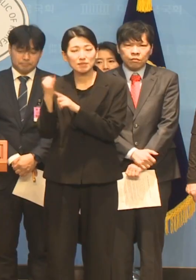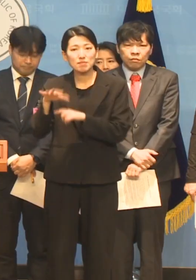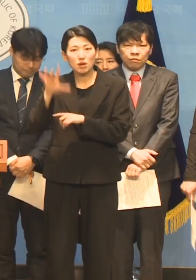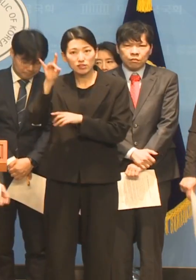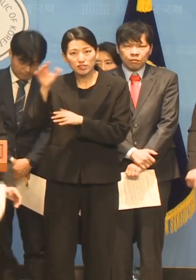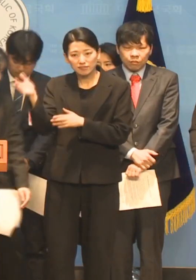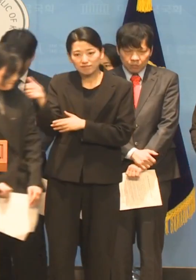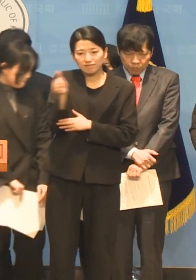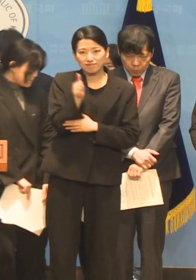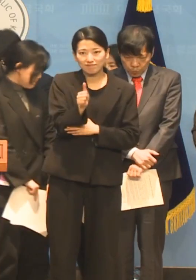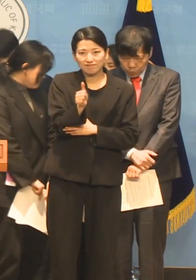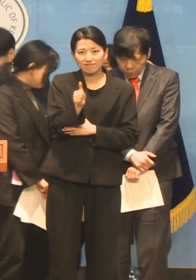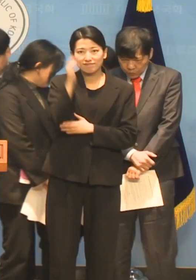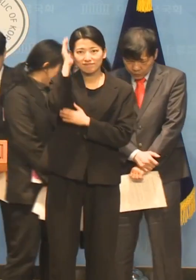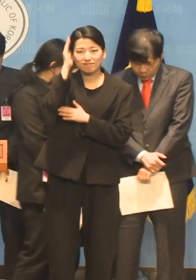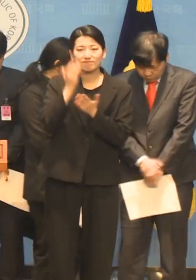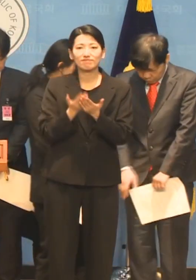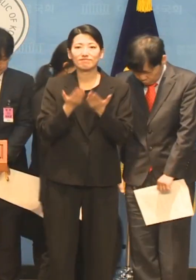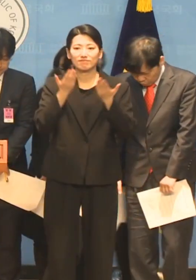하시겠습니다.